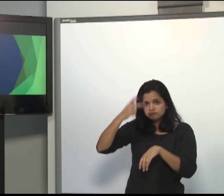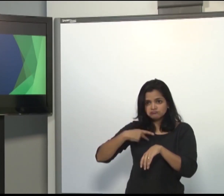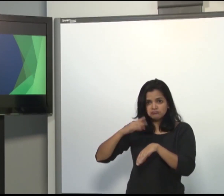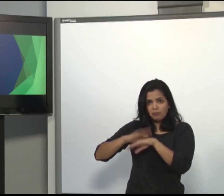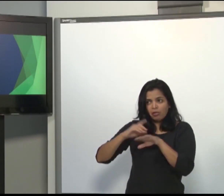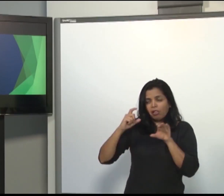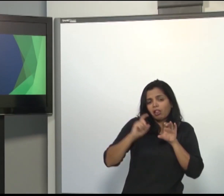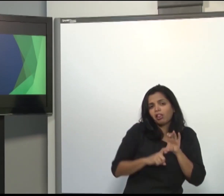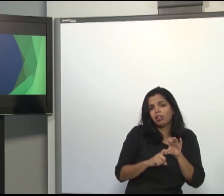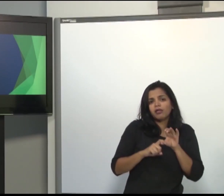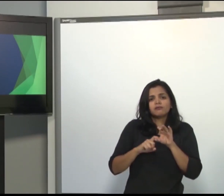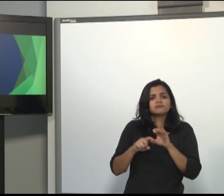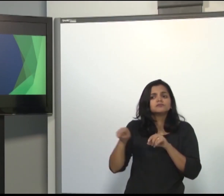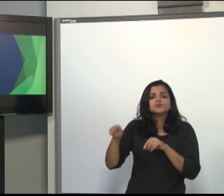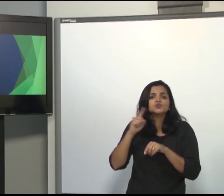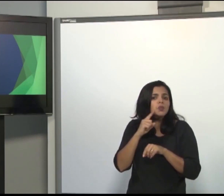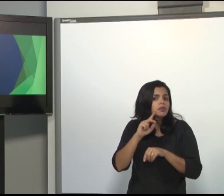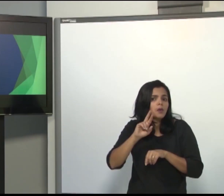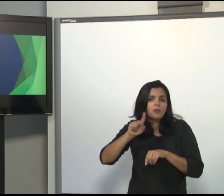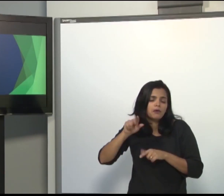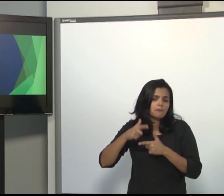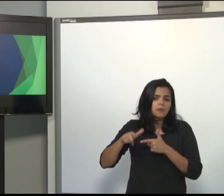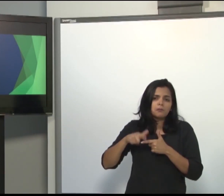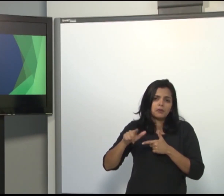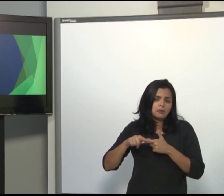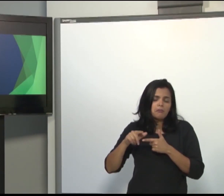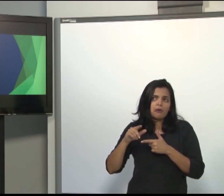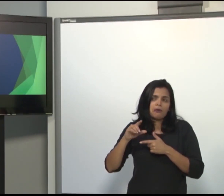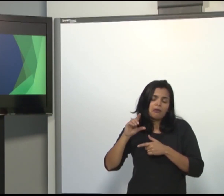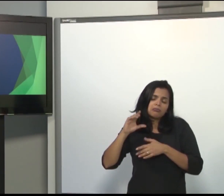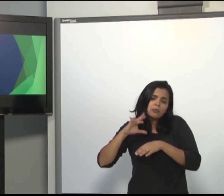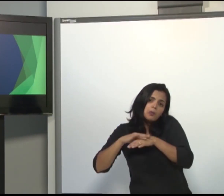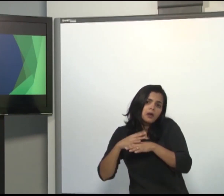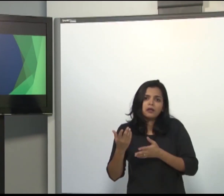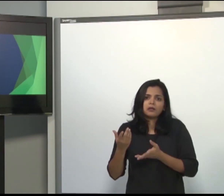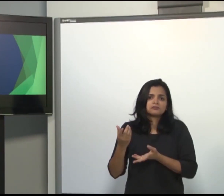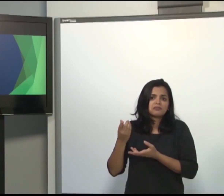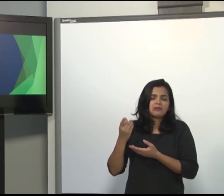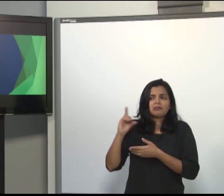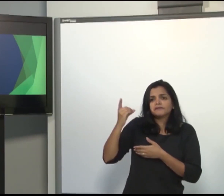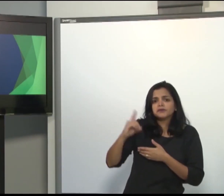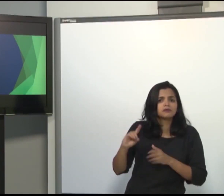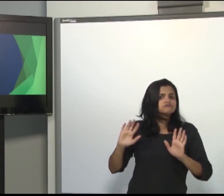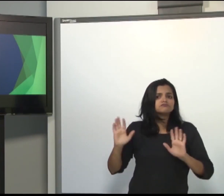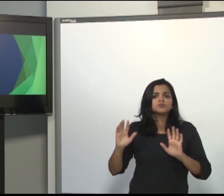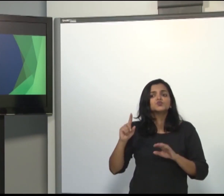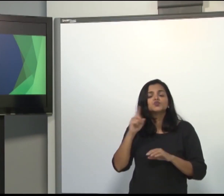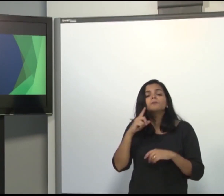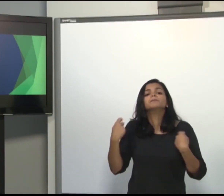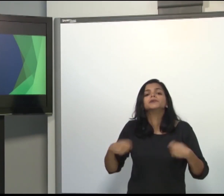acessibilidade no mundo, conhecimentos de mundo. Não vai depender de ninguém. Então, por exemplo, ele não vai ser visto